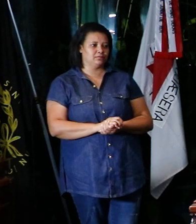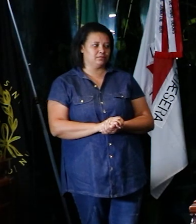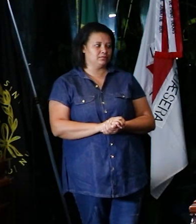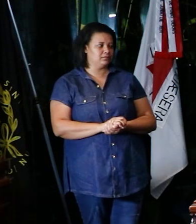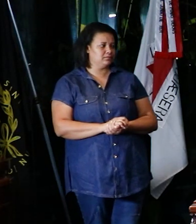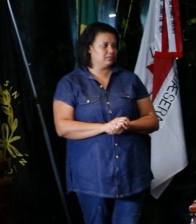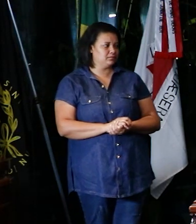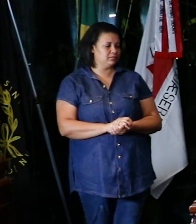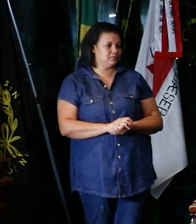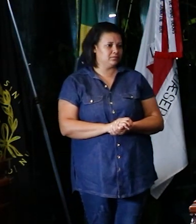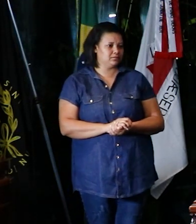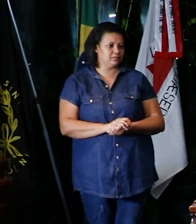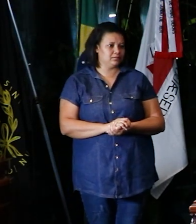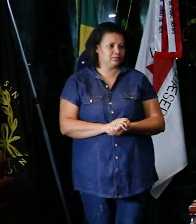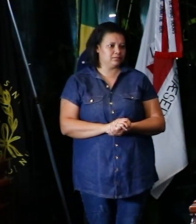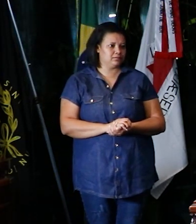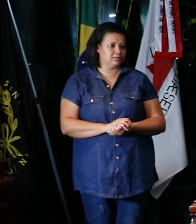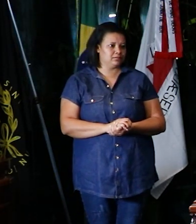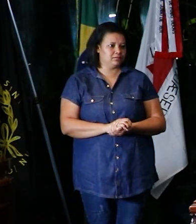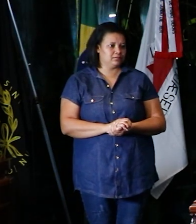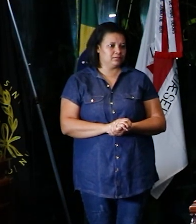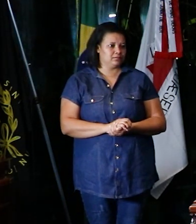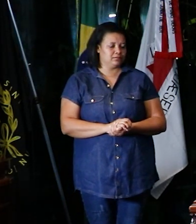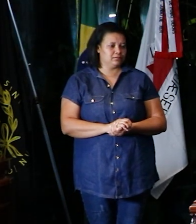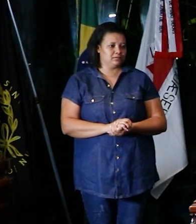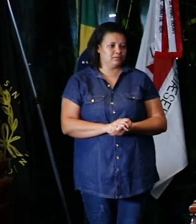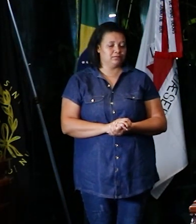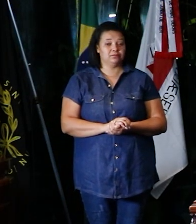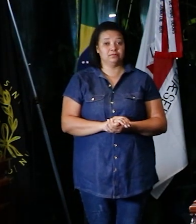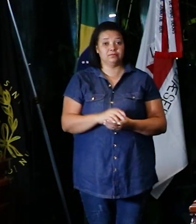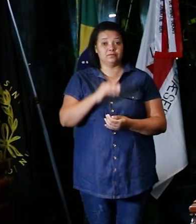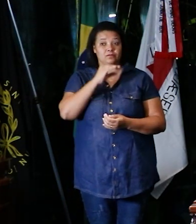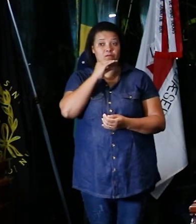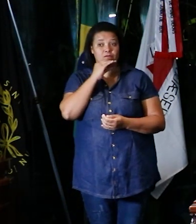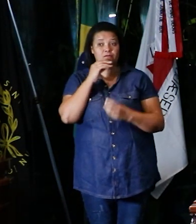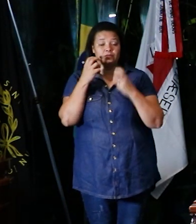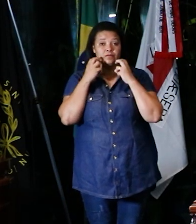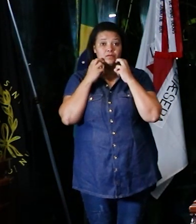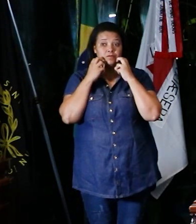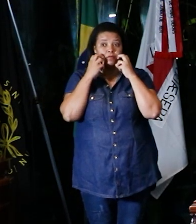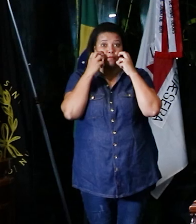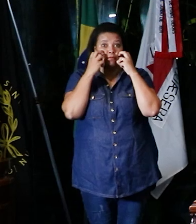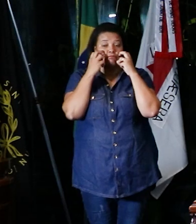tímido? Ah, era sobre isso que eu ia falar até.